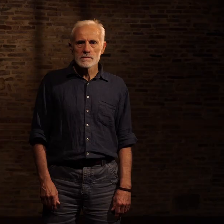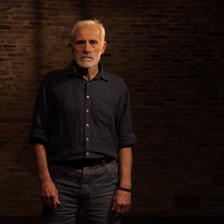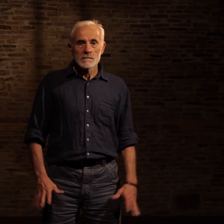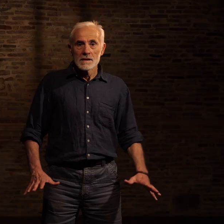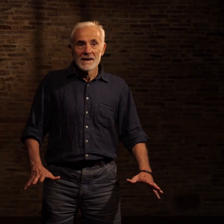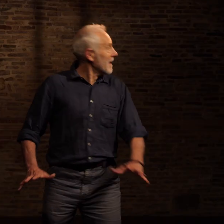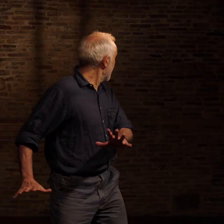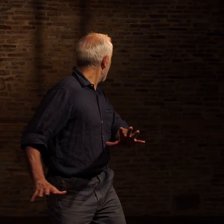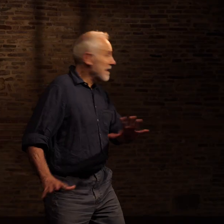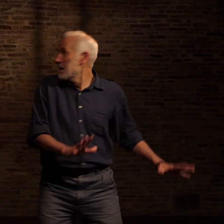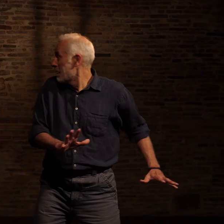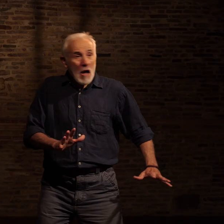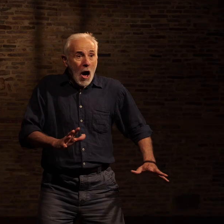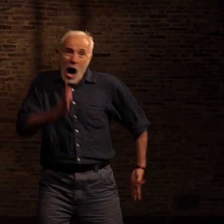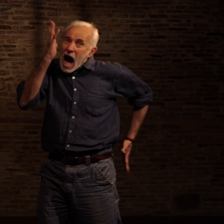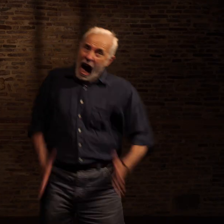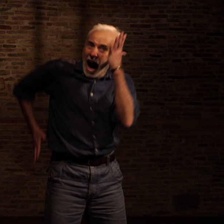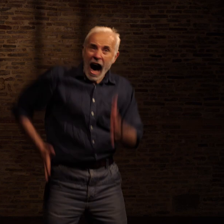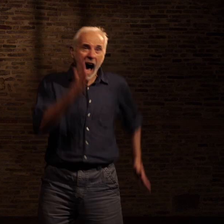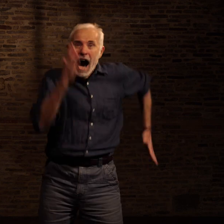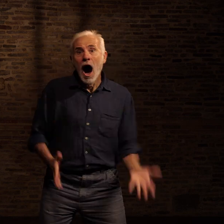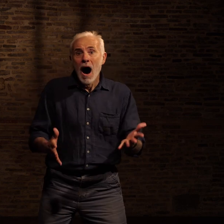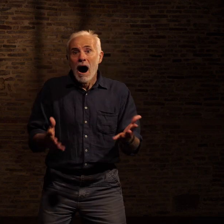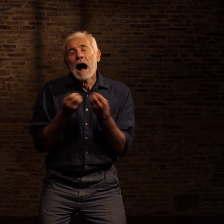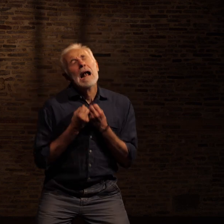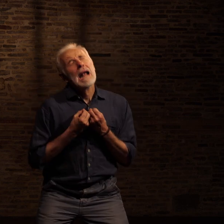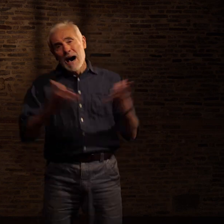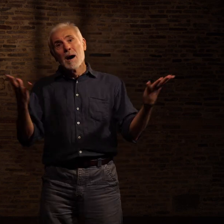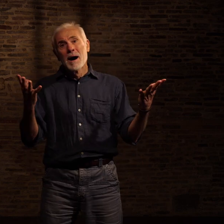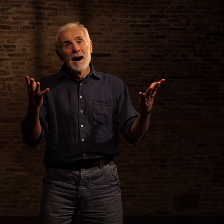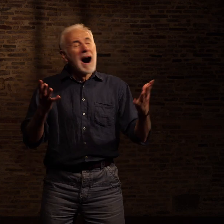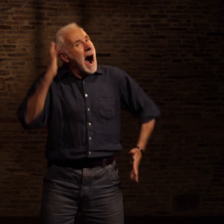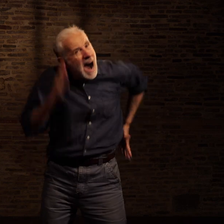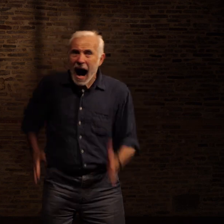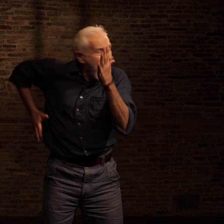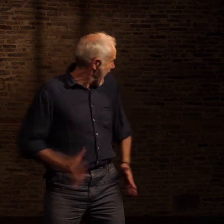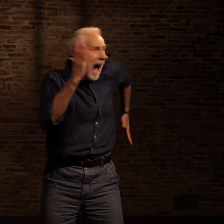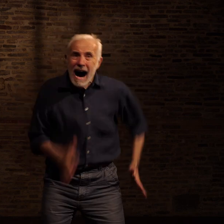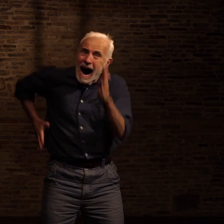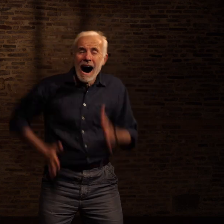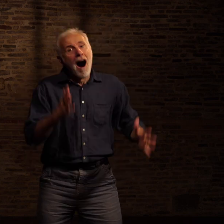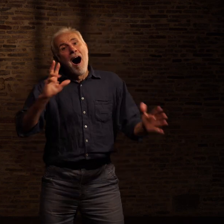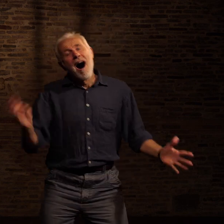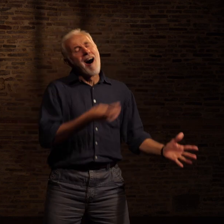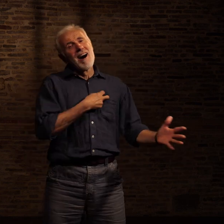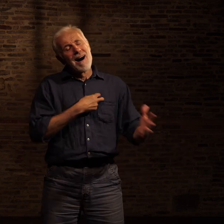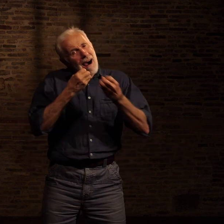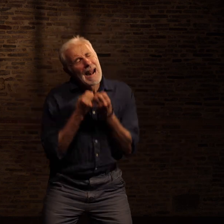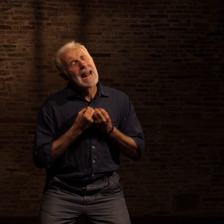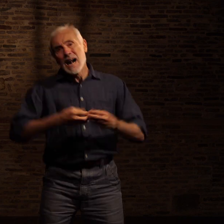libre je suis libre bonté divine le voilà enfin libre